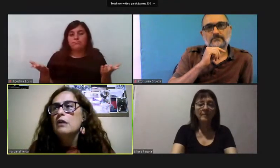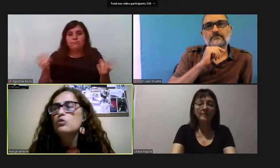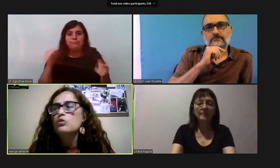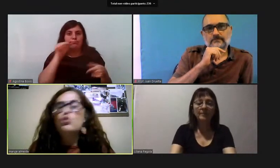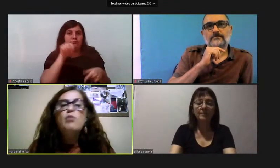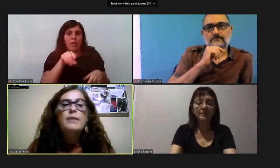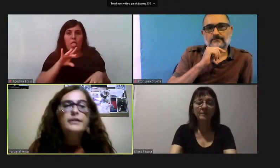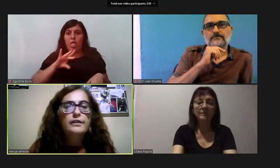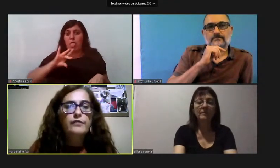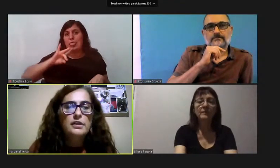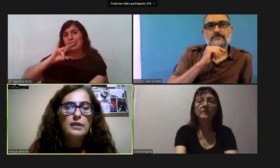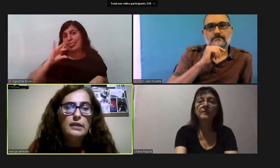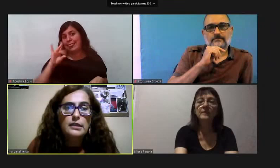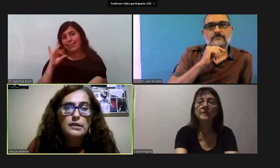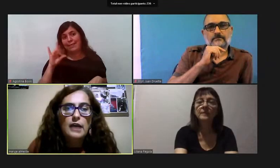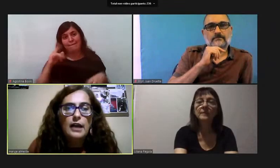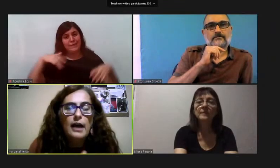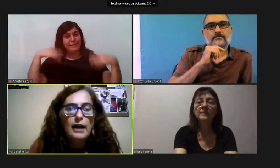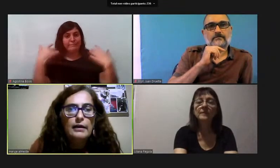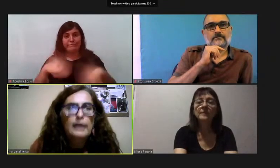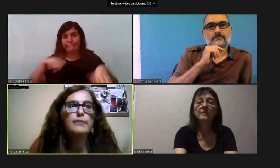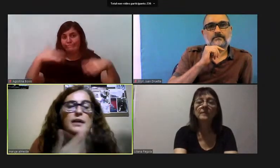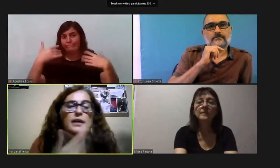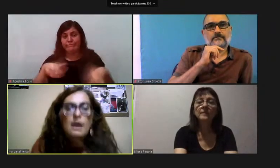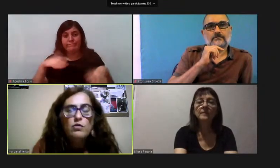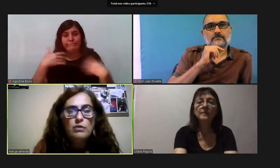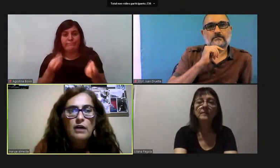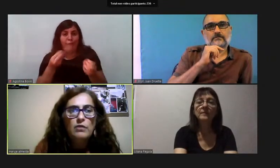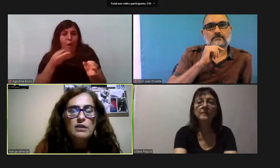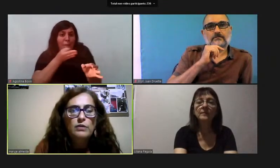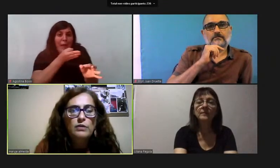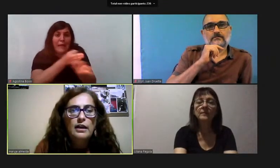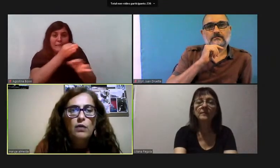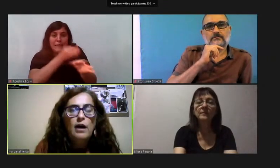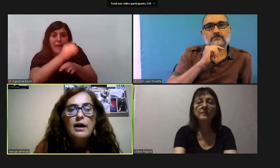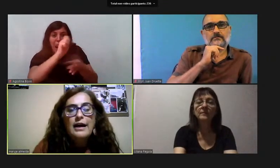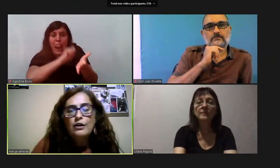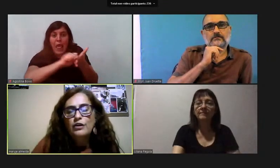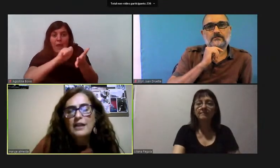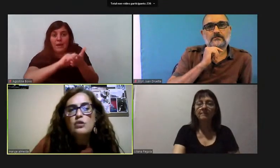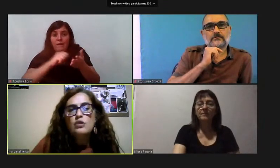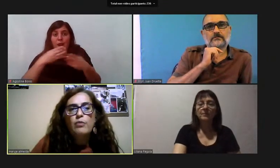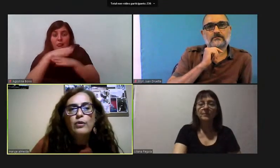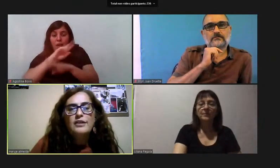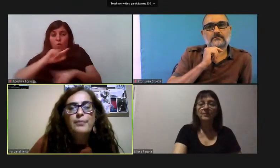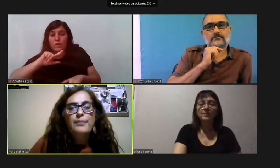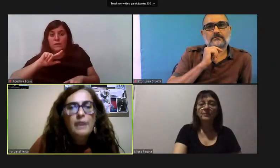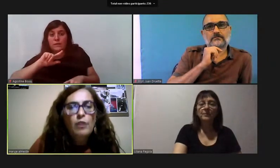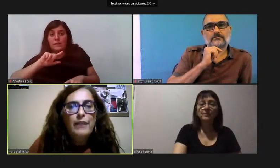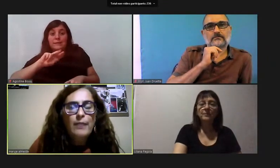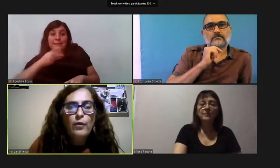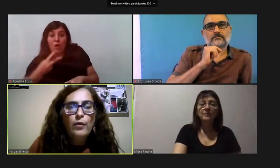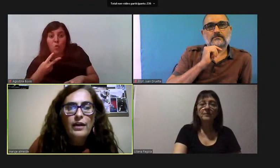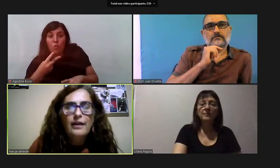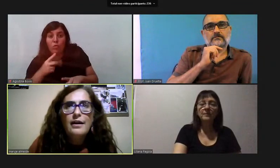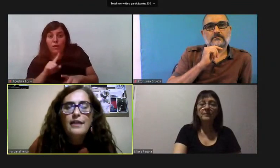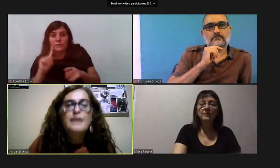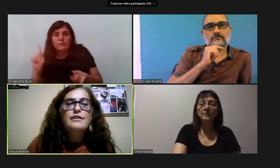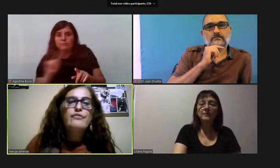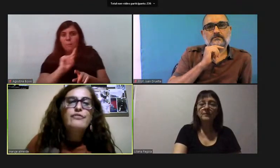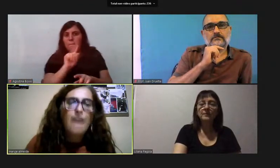ser sumamente difícil enseñarle a escribir en una segunda lengua, no tiene el soporte primero para